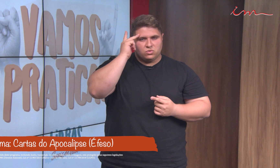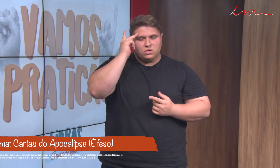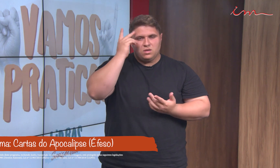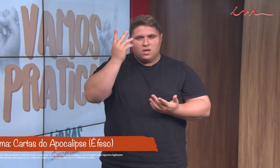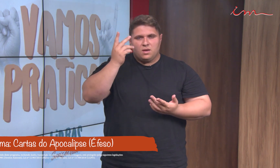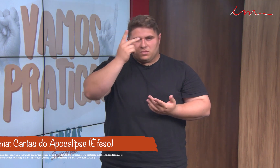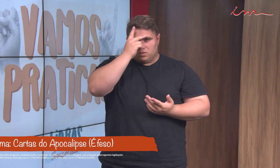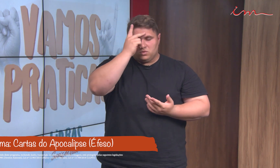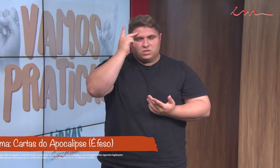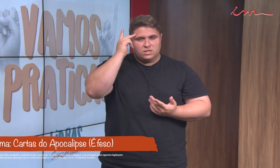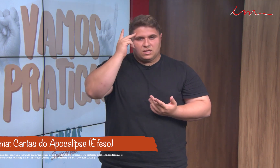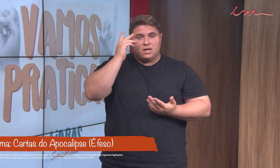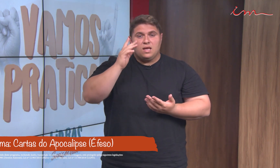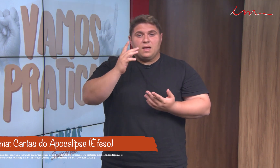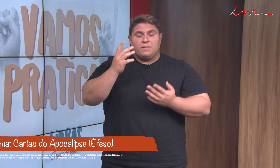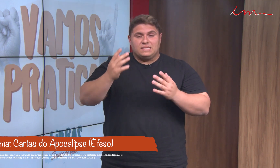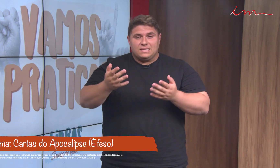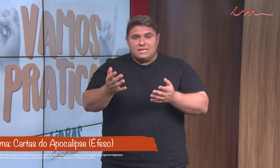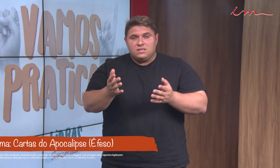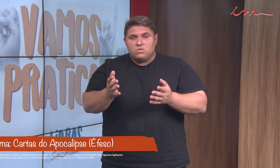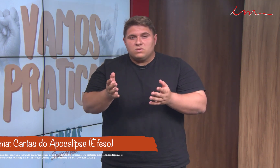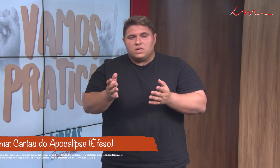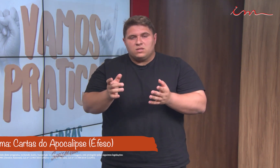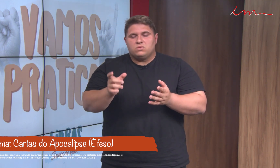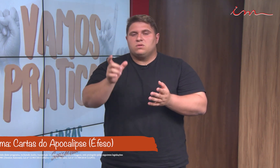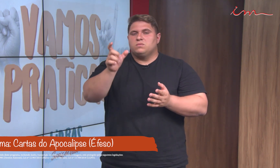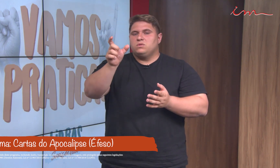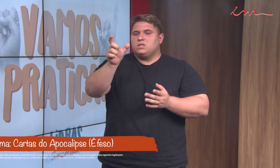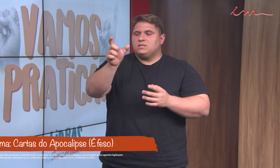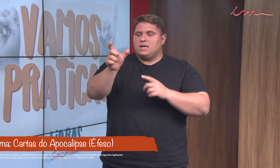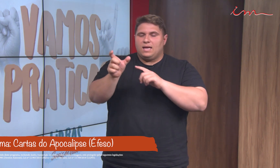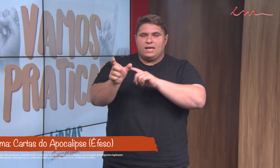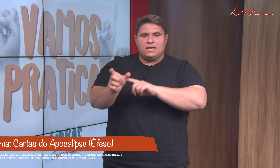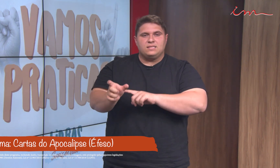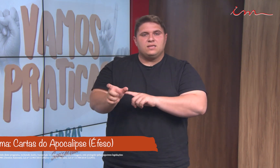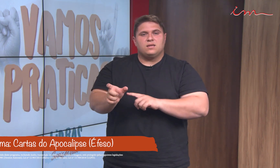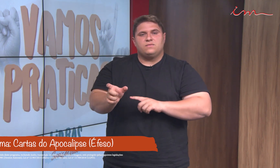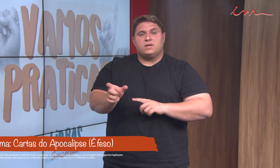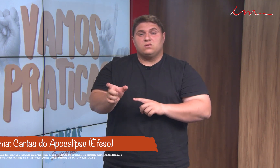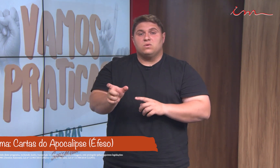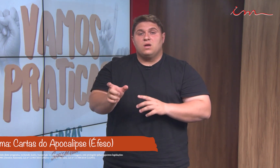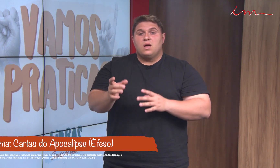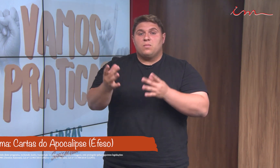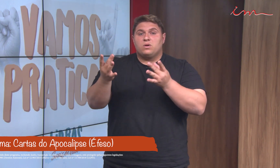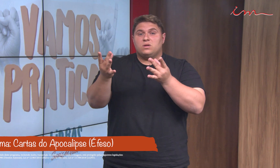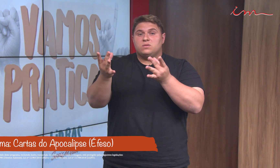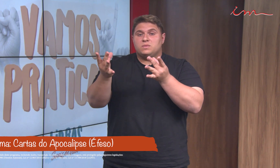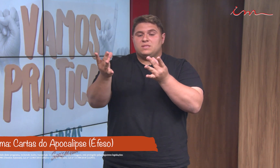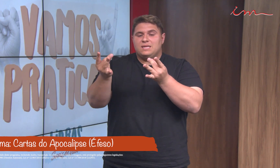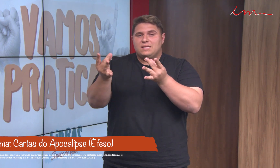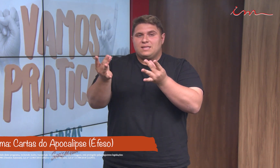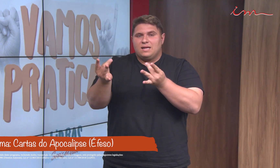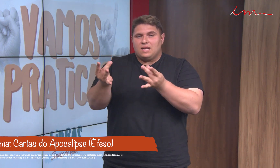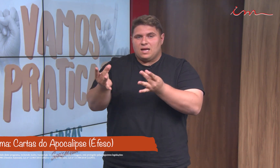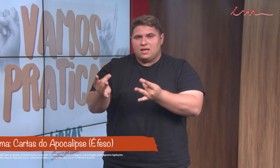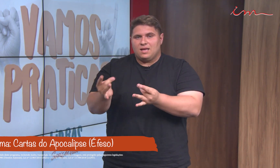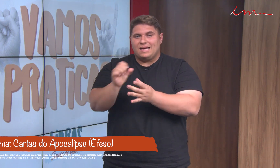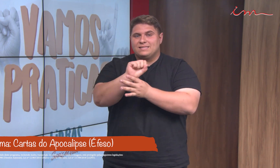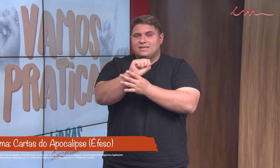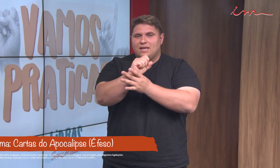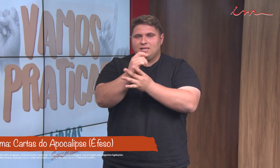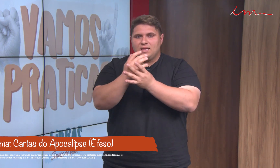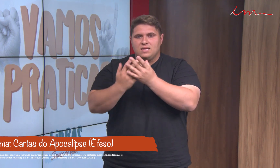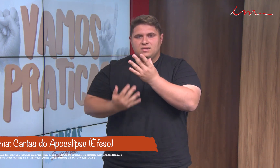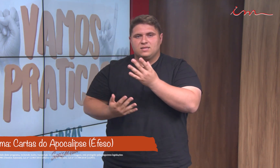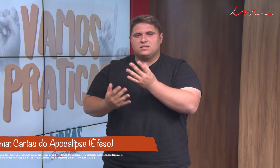de pessoa, podemos utilizar, mas nesse contexto nós vamos utilizar esse classificador porque nós vamos detalhar